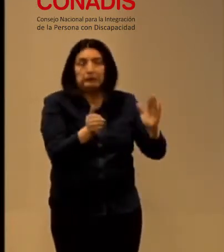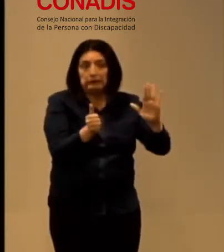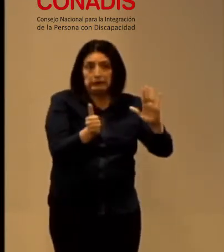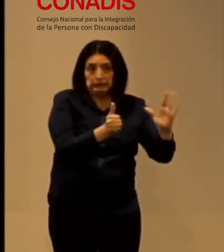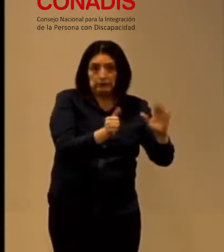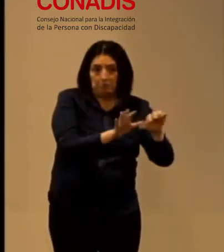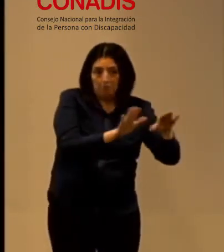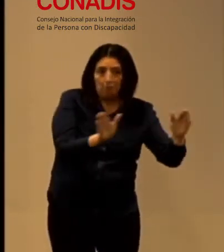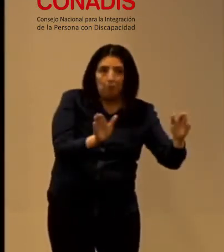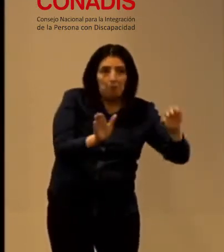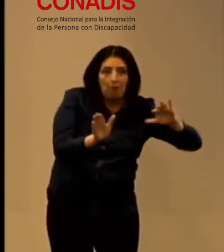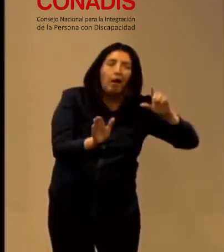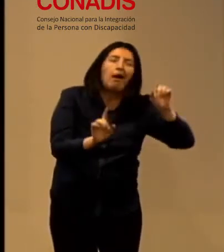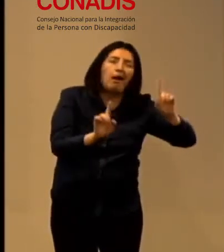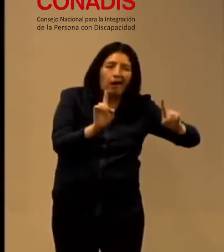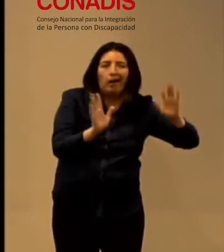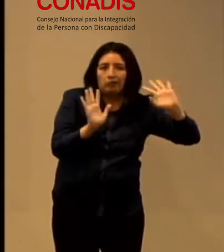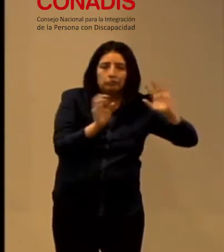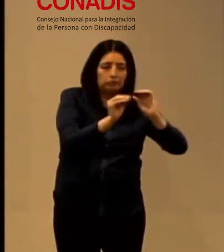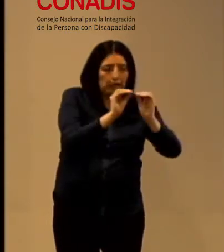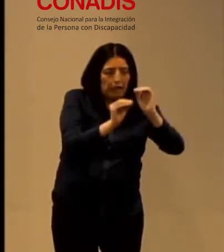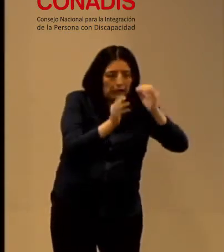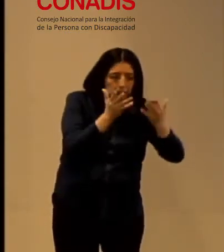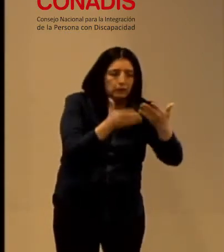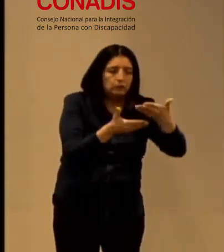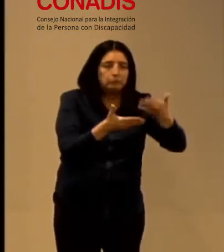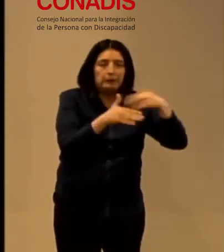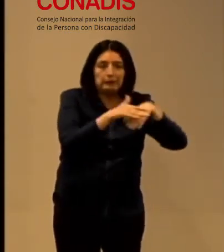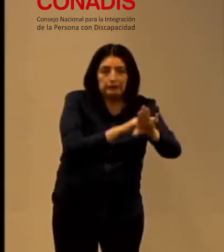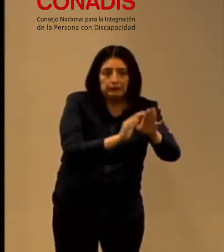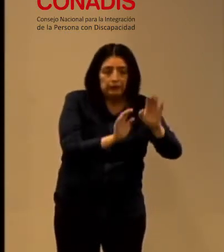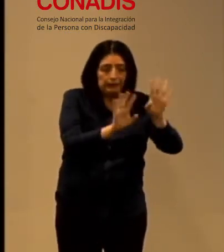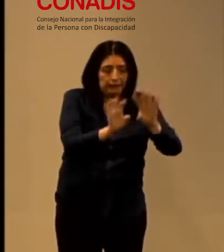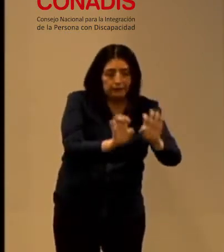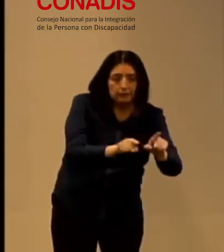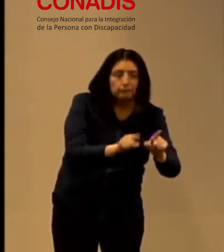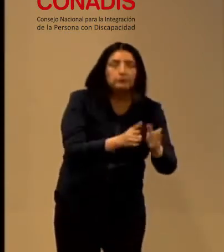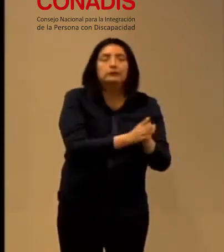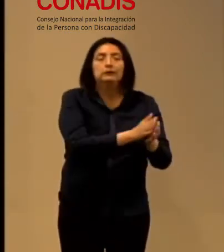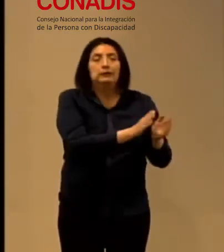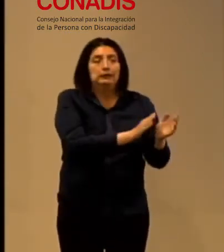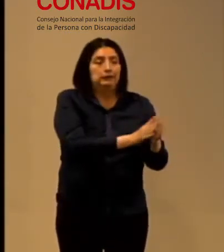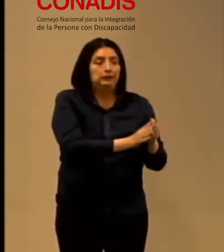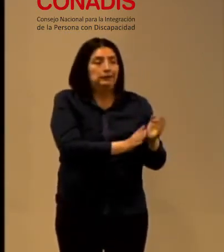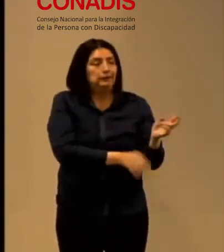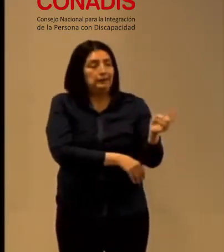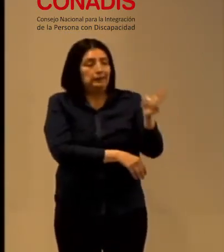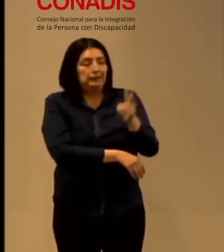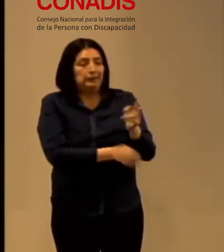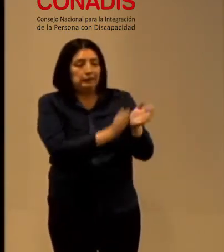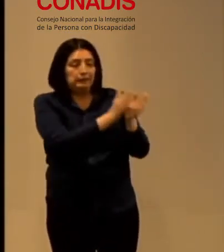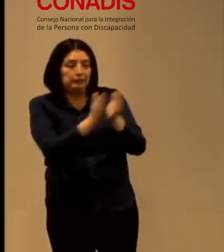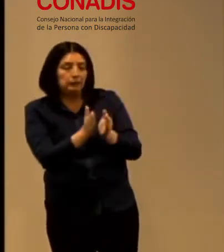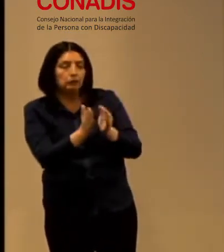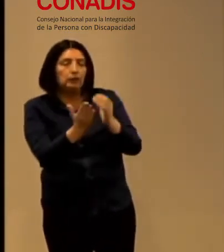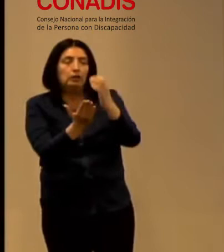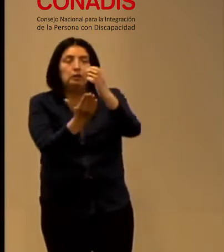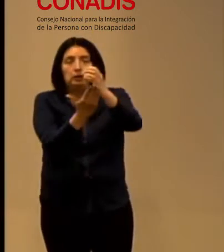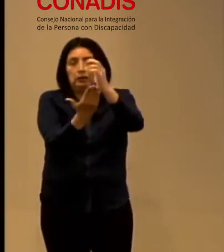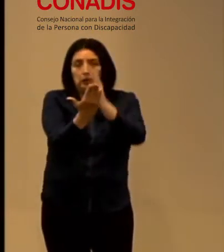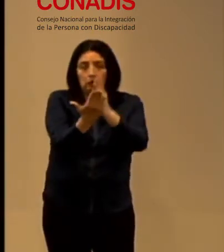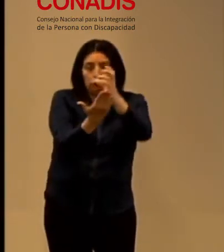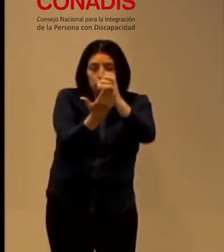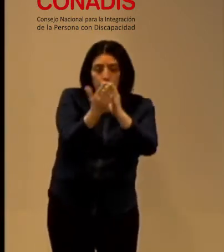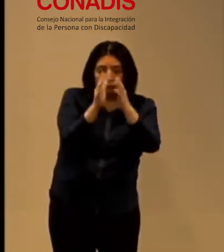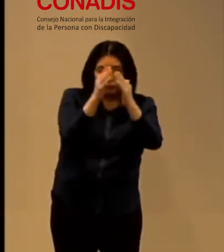alguna acomodación para procesos de admisión. La segunda barrita son procedimientos para la adaptación curricular, y ahí el número